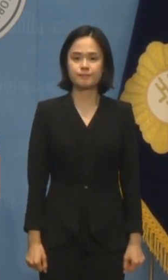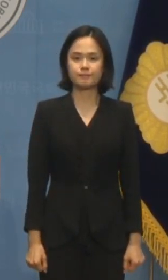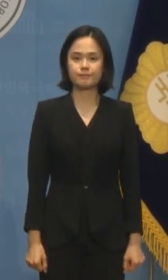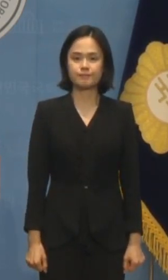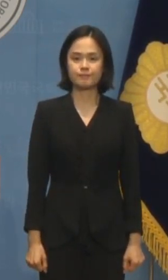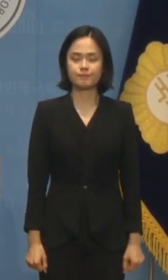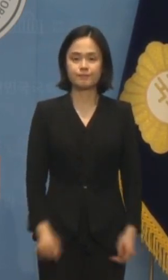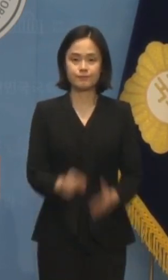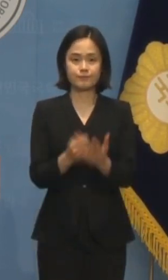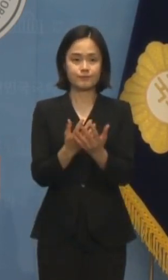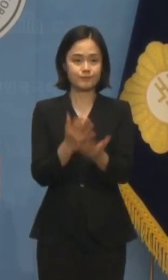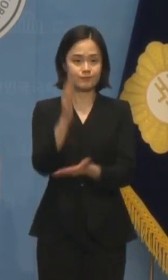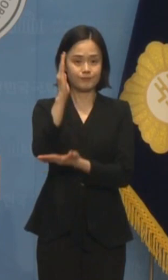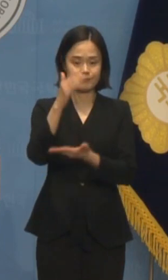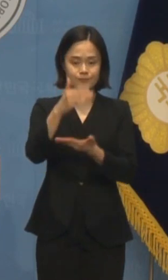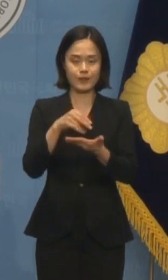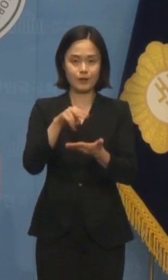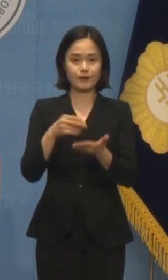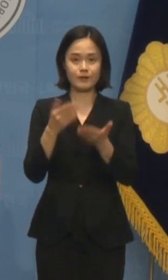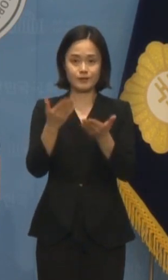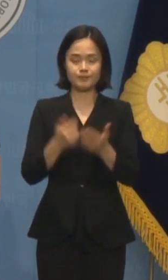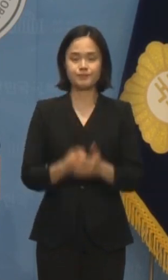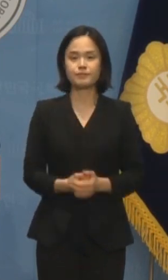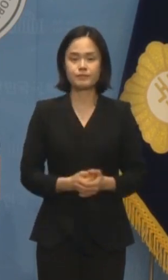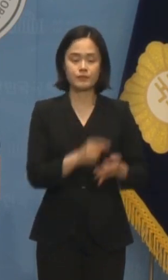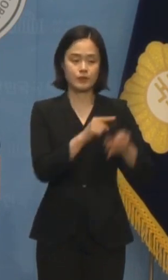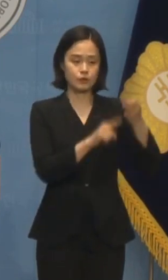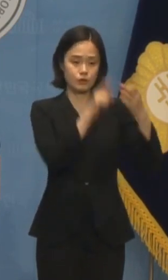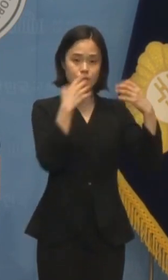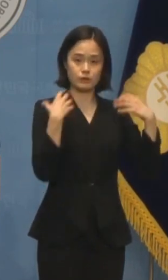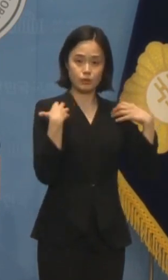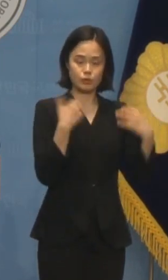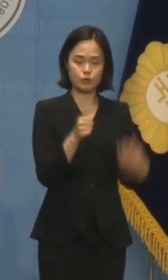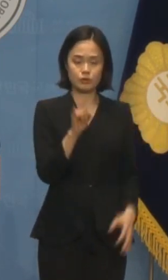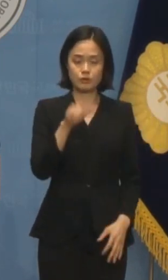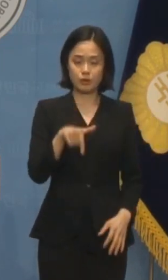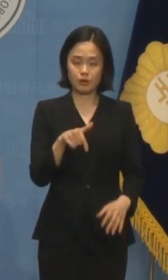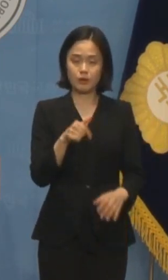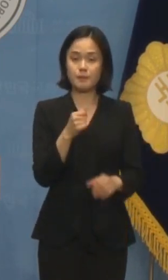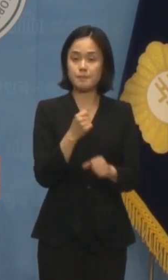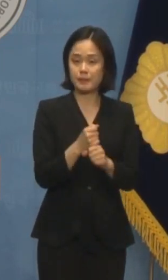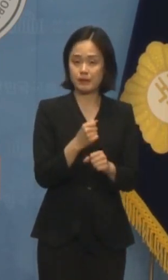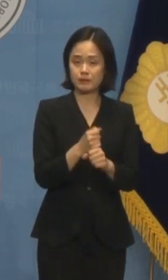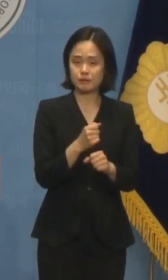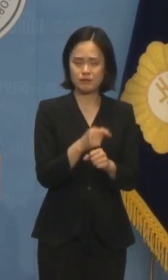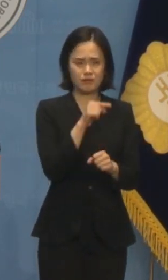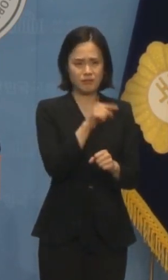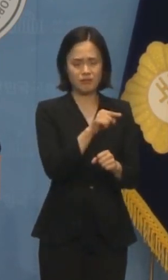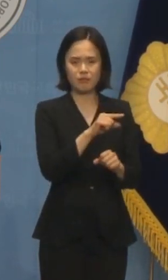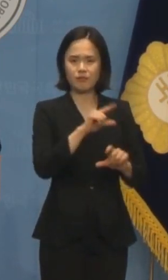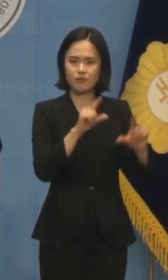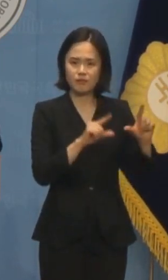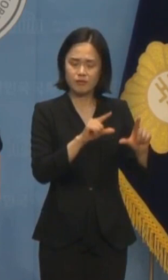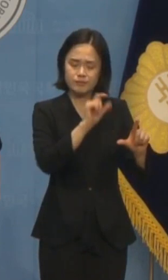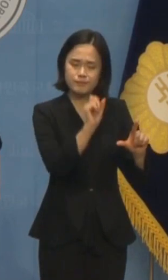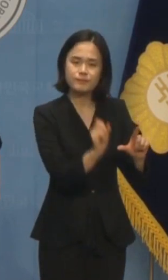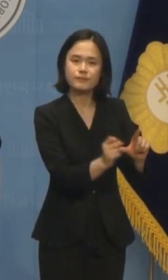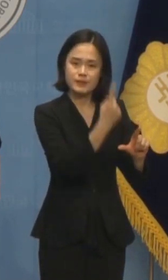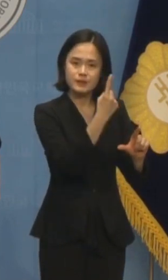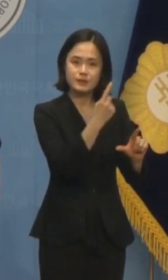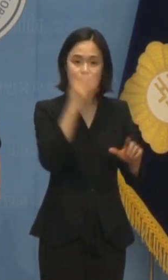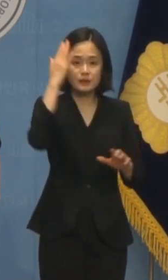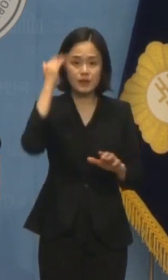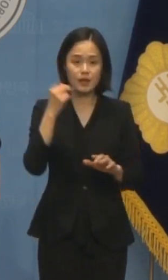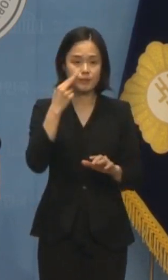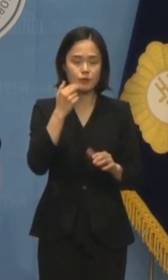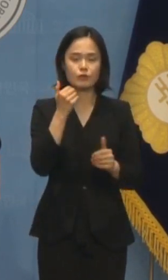기자회견문을 낭독하겠습니다. 윤석열 정부 핵무장의 헛된 꿈이 초래하고 있는 한미동맹의 균열입니다.